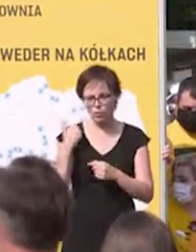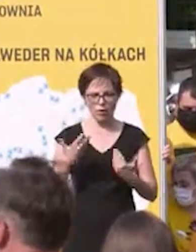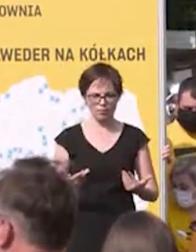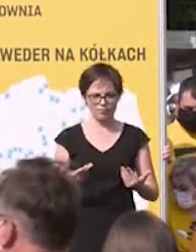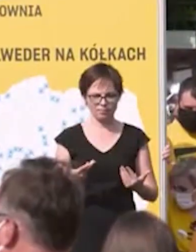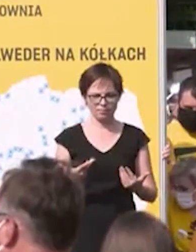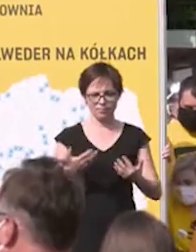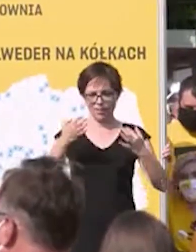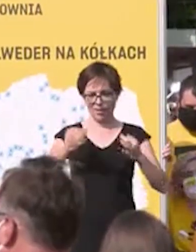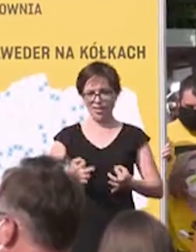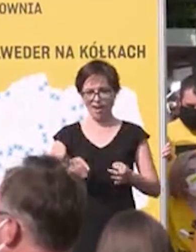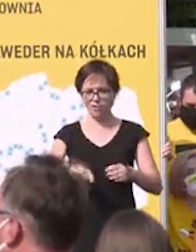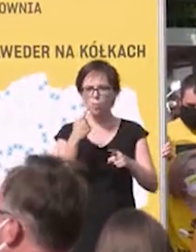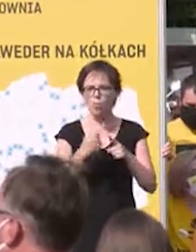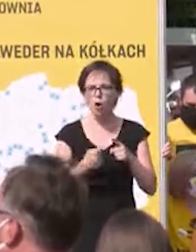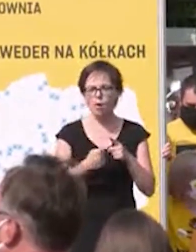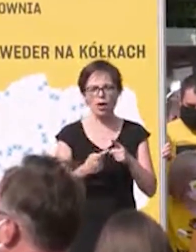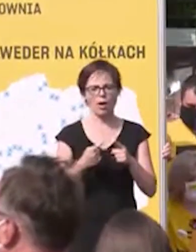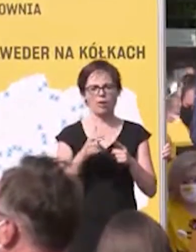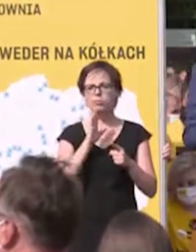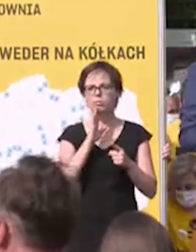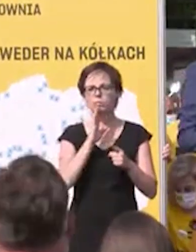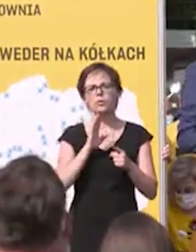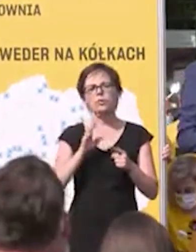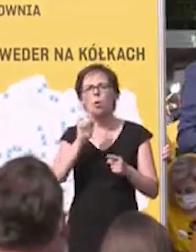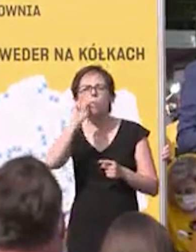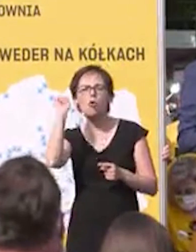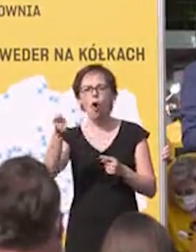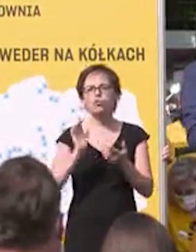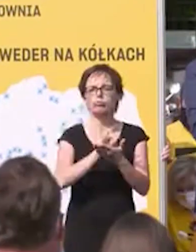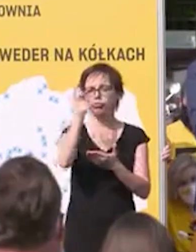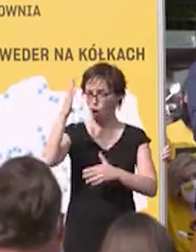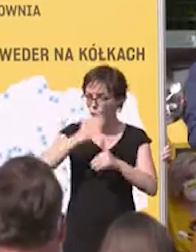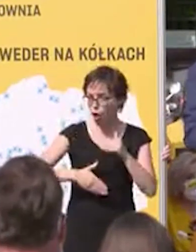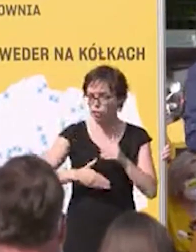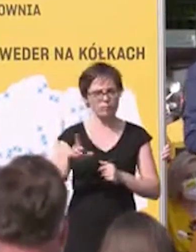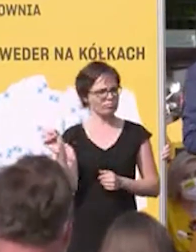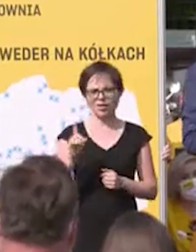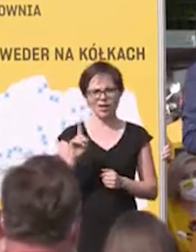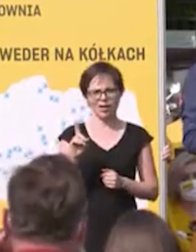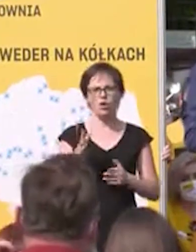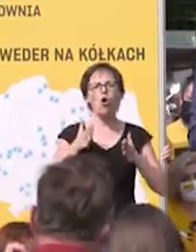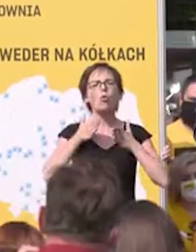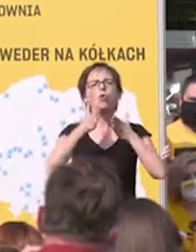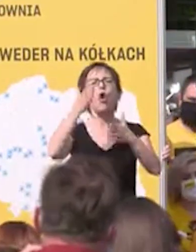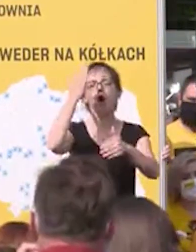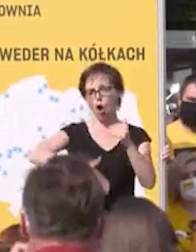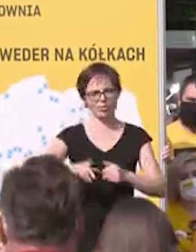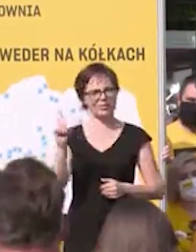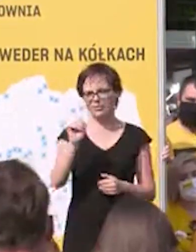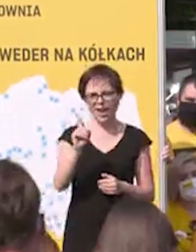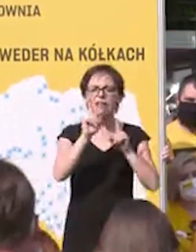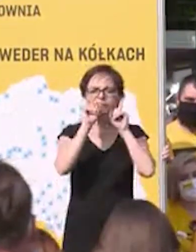mamy dzisiaj tutaj, to nie jest koniec trasy. To nie jest koniec drogi. To jest